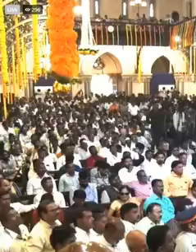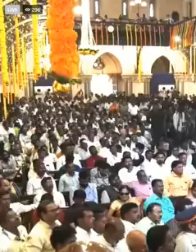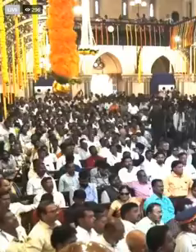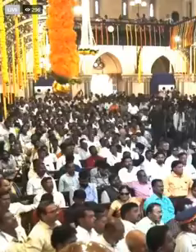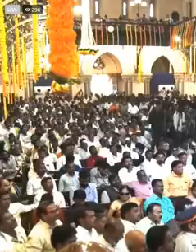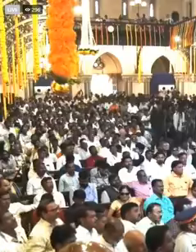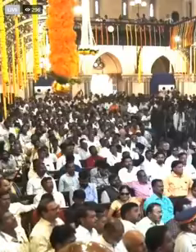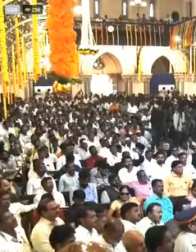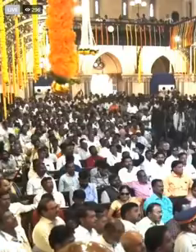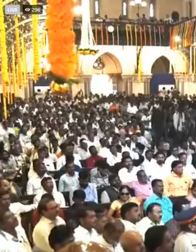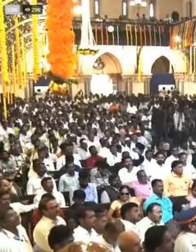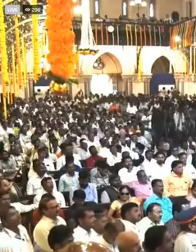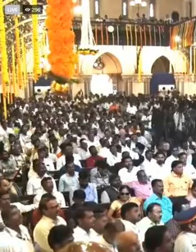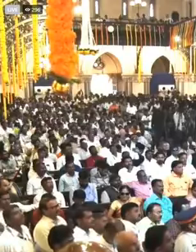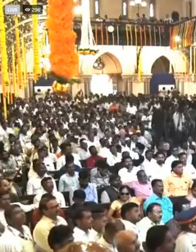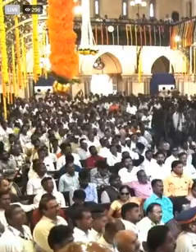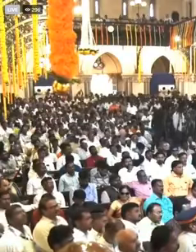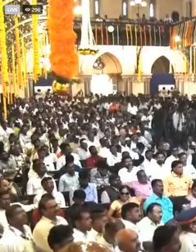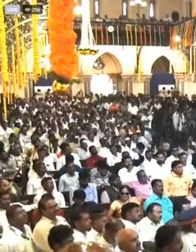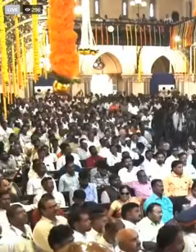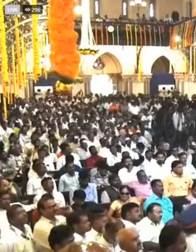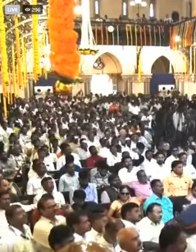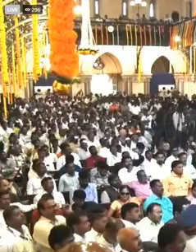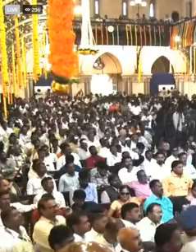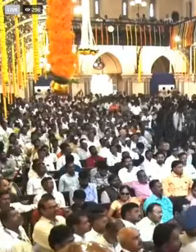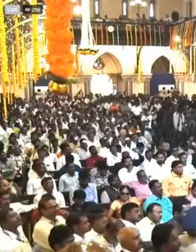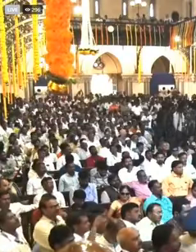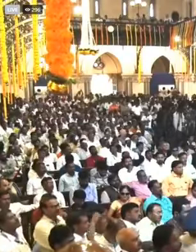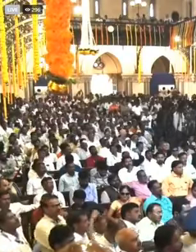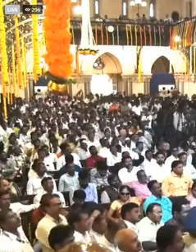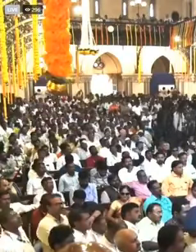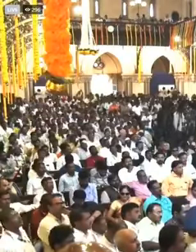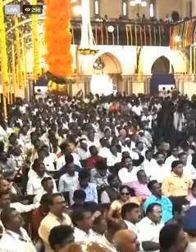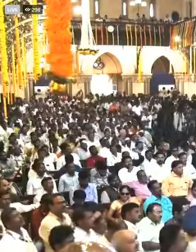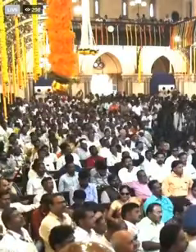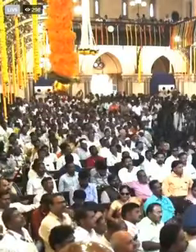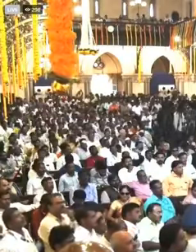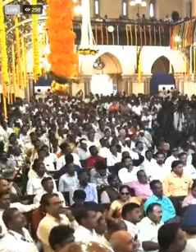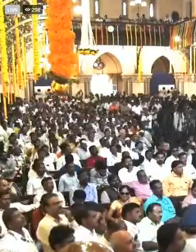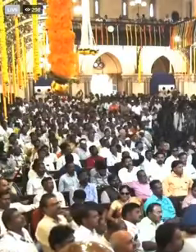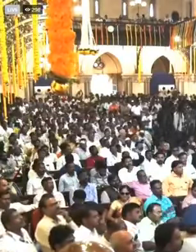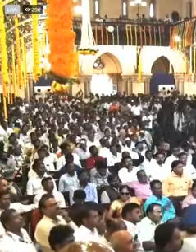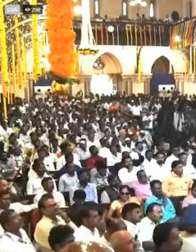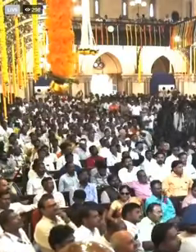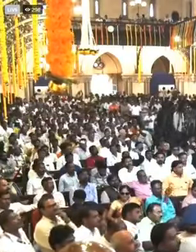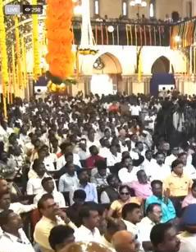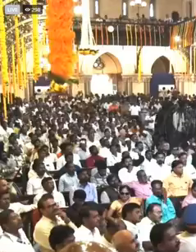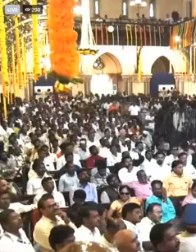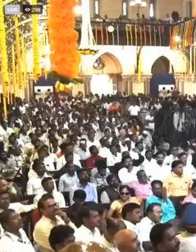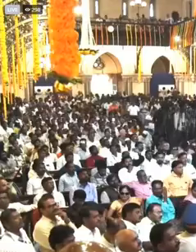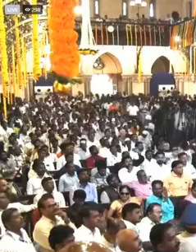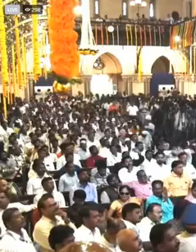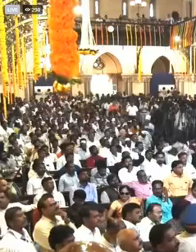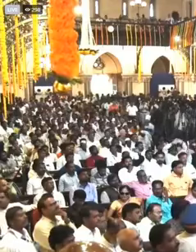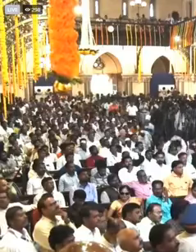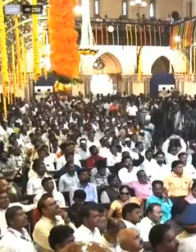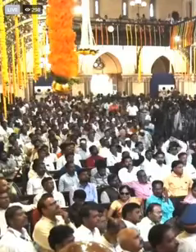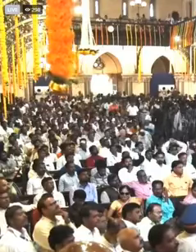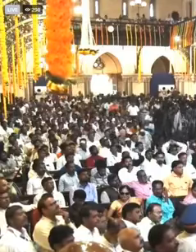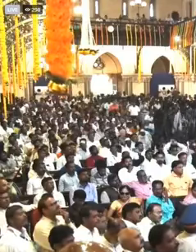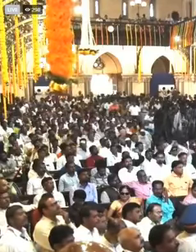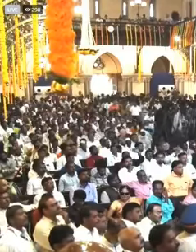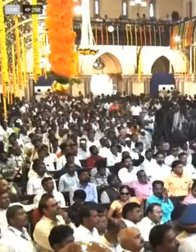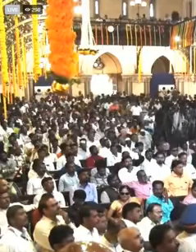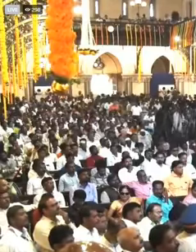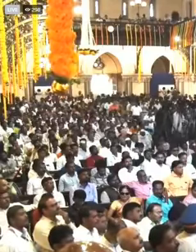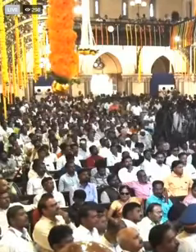राहणार नाही। शेवटी प्रकल्प आहेत विकास आहे त्याचबरोबर हे आपण जे लोक आहात यांना देखील